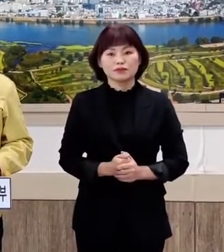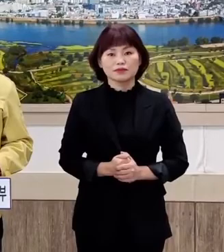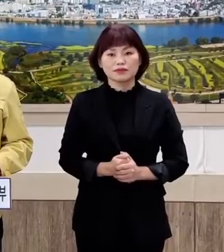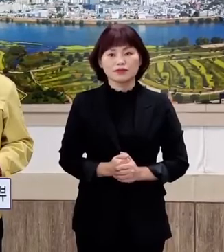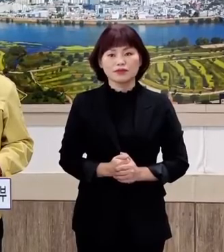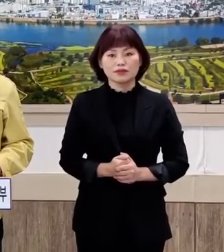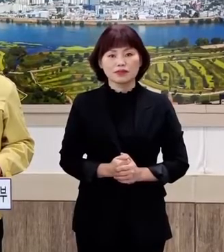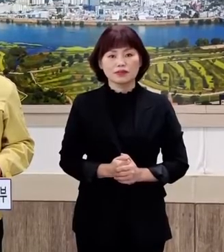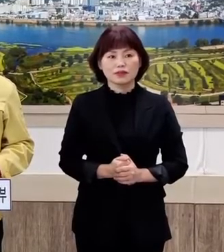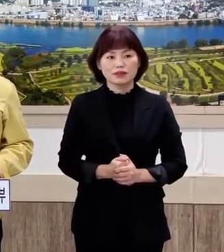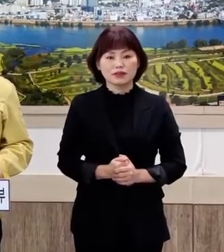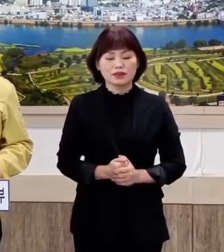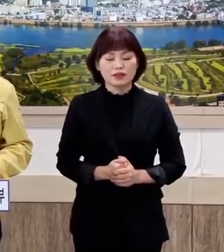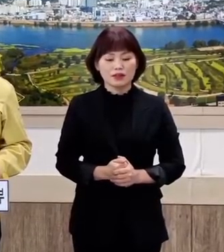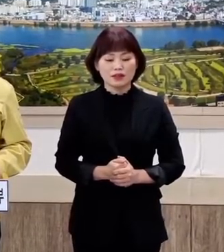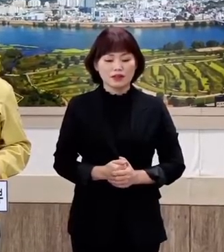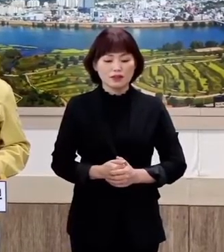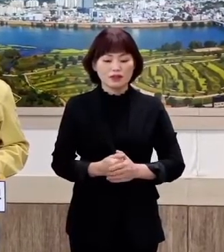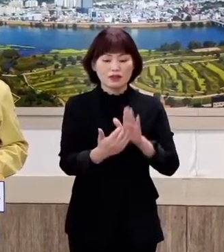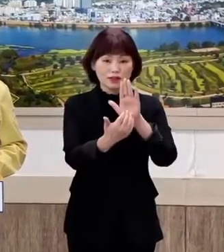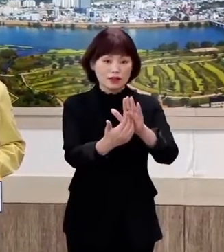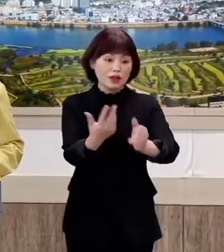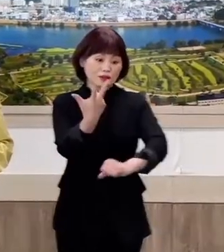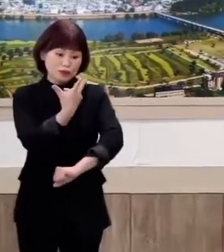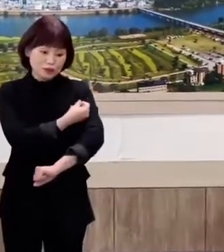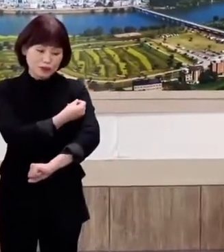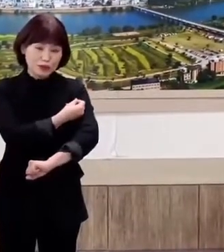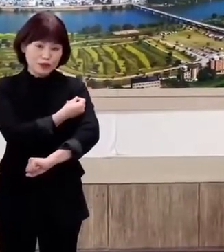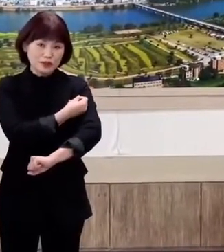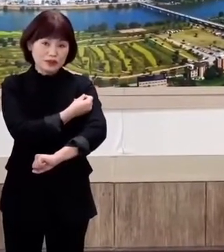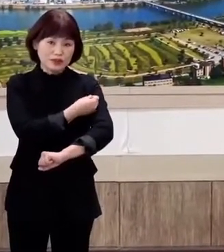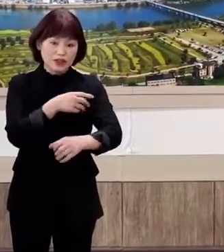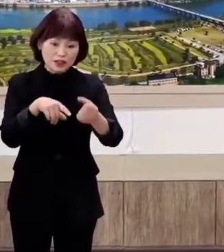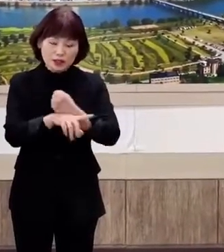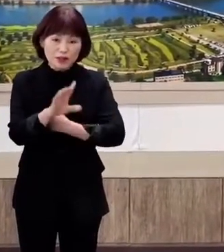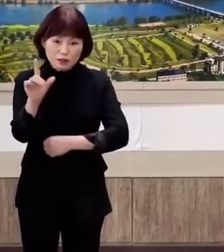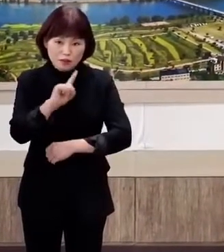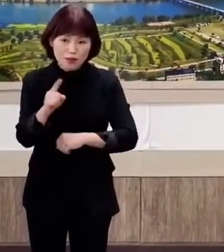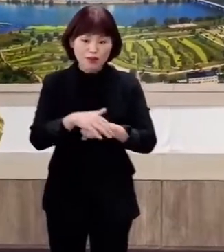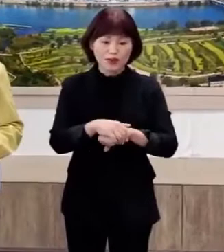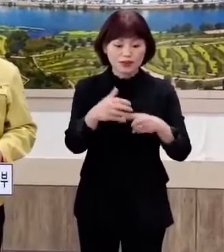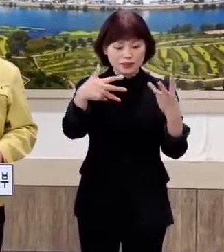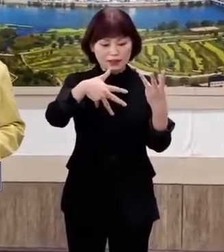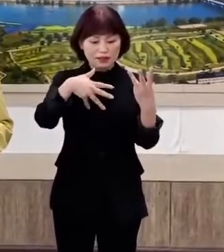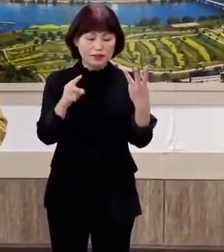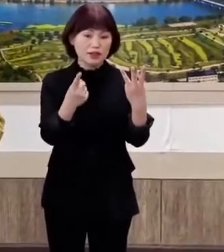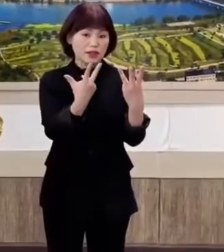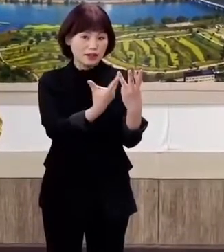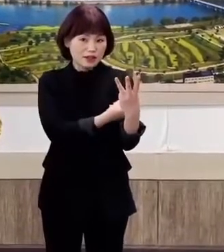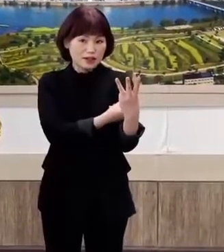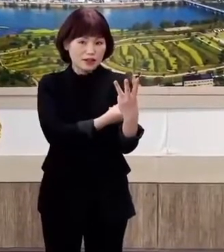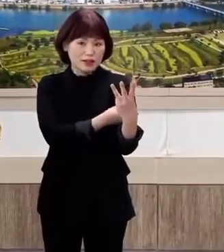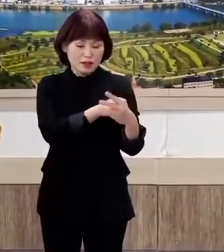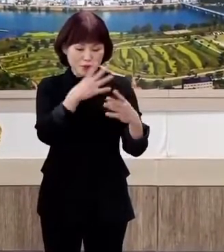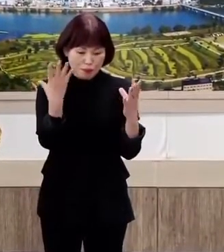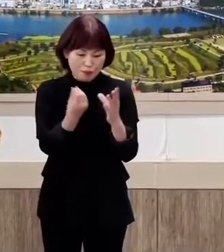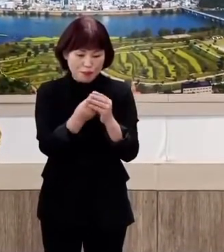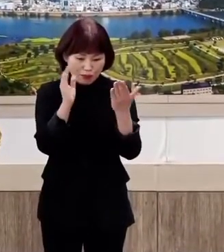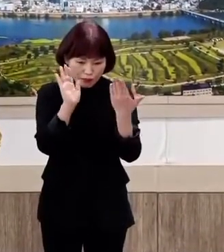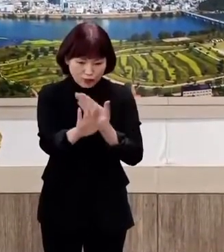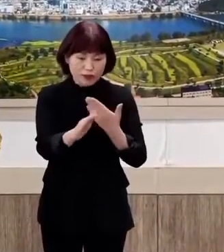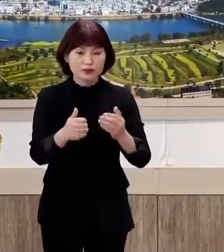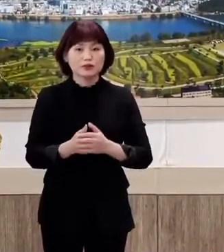여기에서 접종 완료자란 3차 접종자와 2차 접종 후 14일이